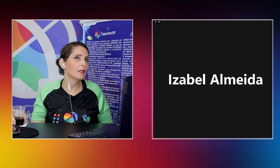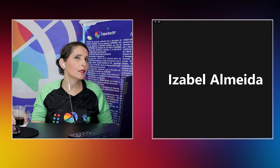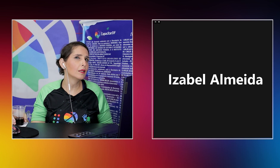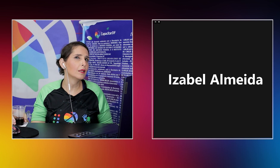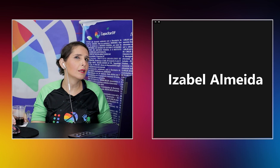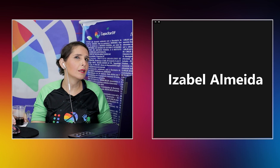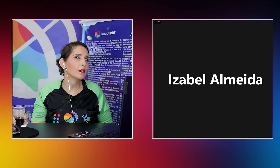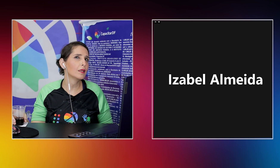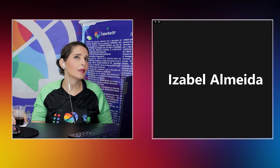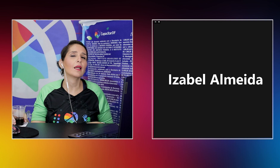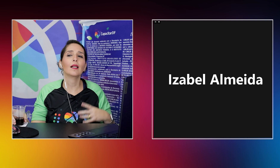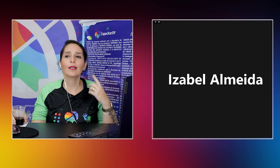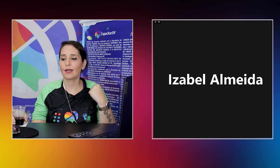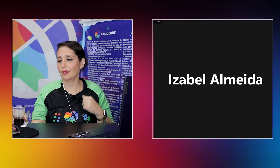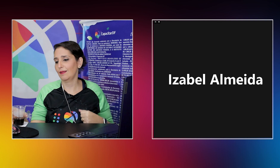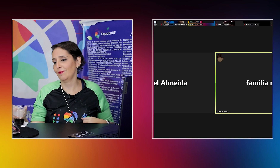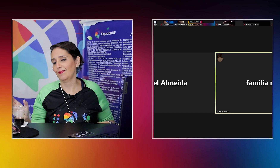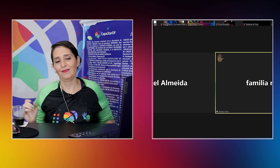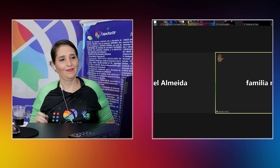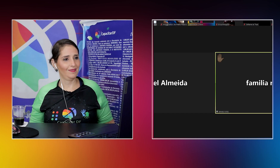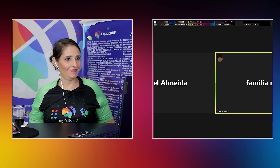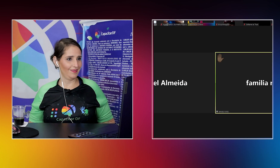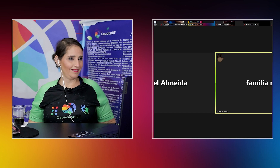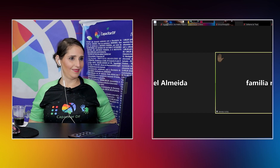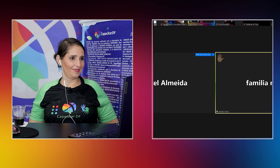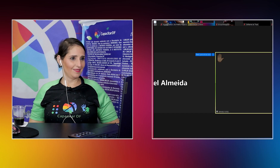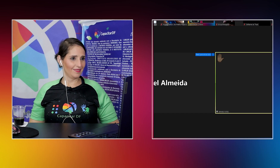Eliane? Eliana. Eliana.